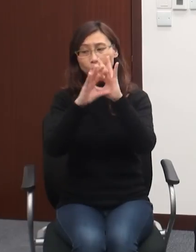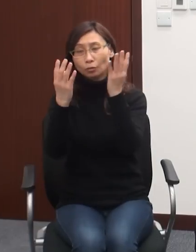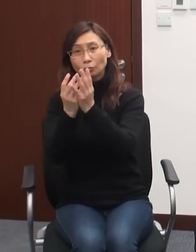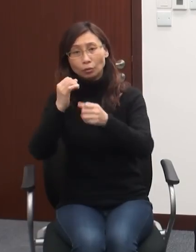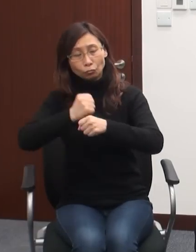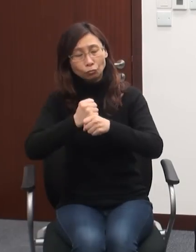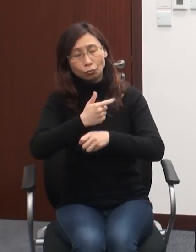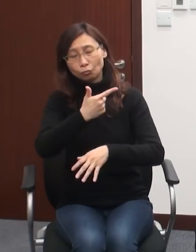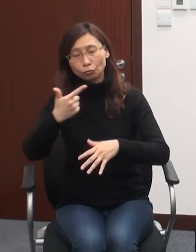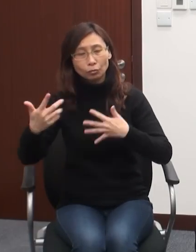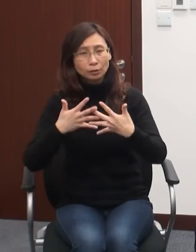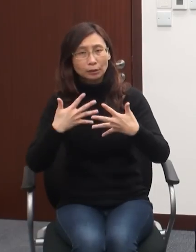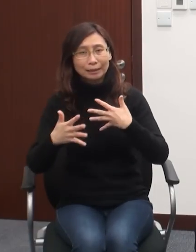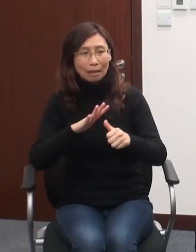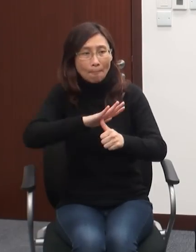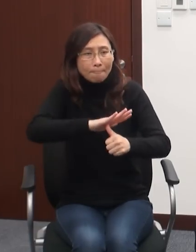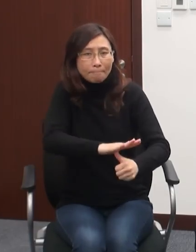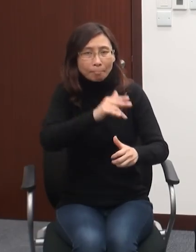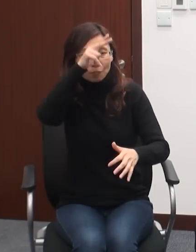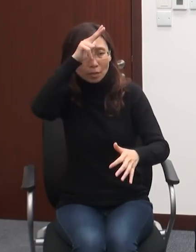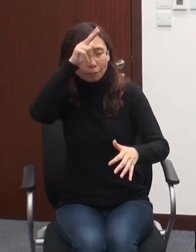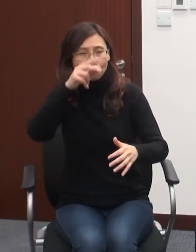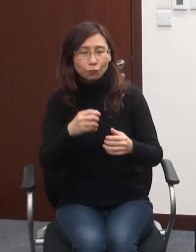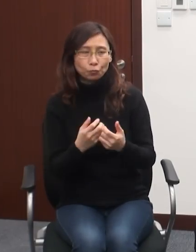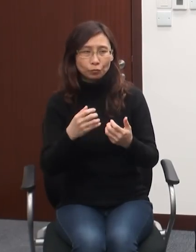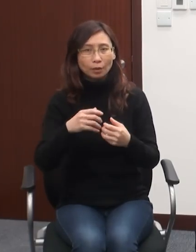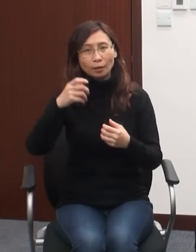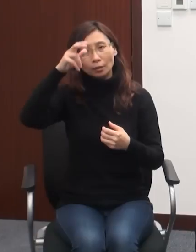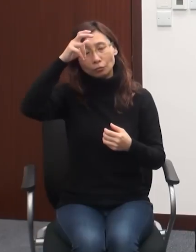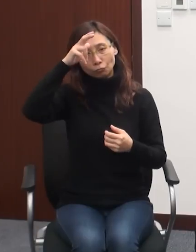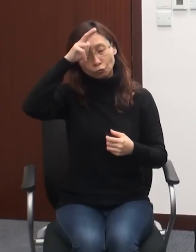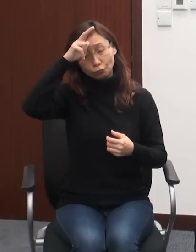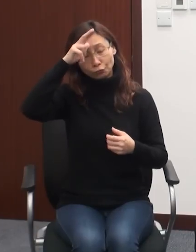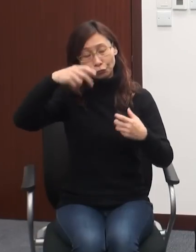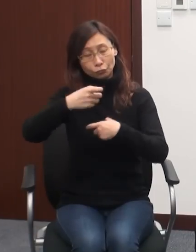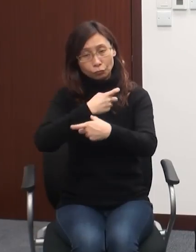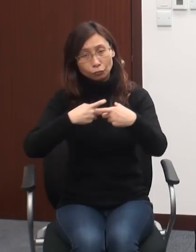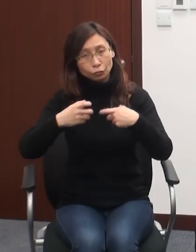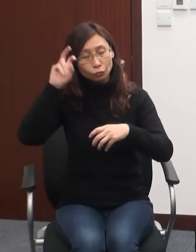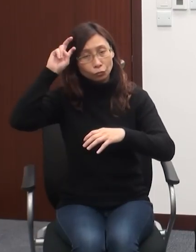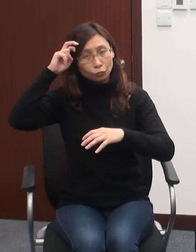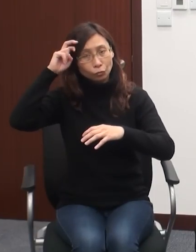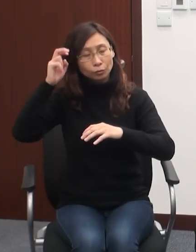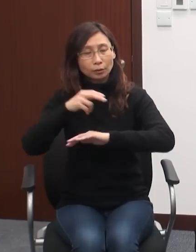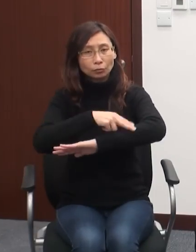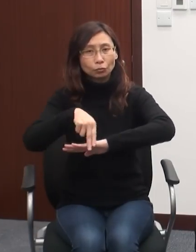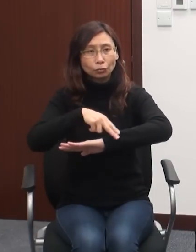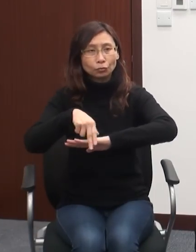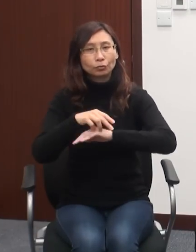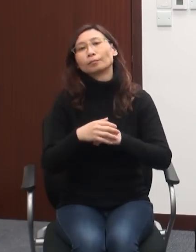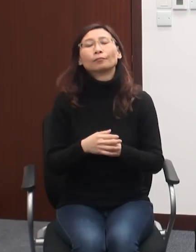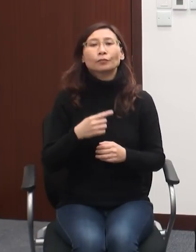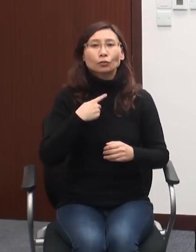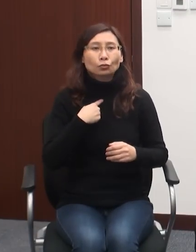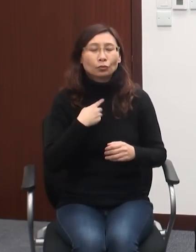做多嘢，要逼政府爭取翻個財政預算案，起碼姿態上面、實質上面係回應翻民眾嘅一啲需要。但實